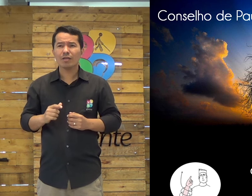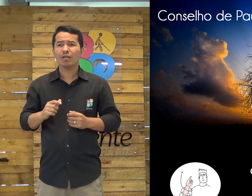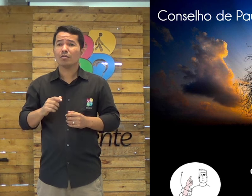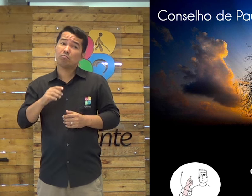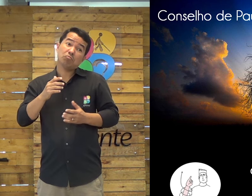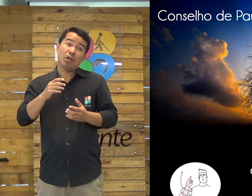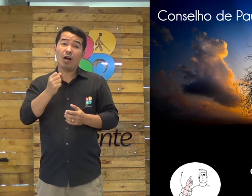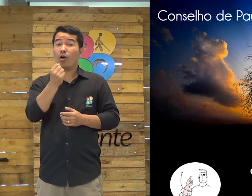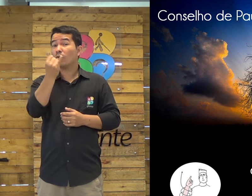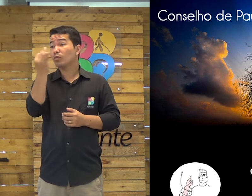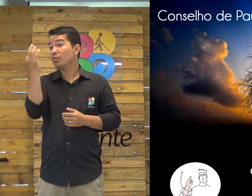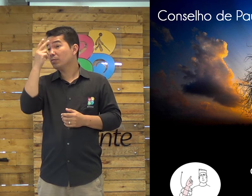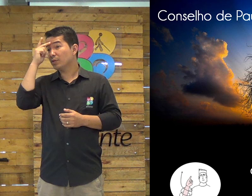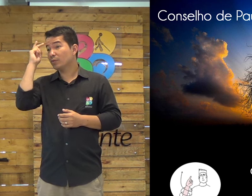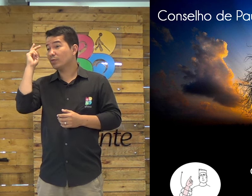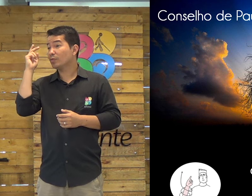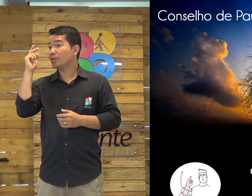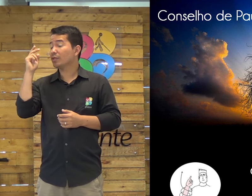Barbudinho.